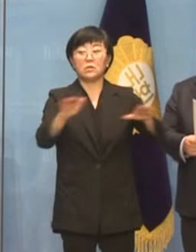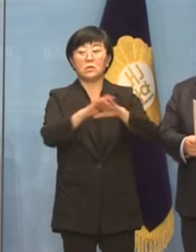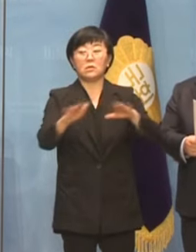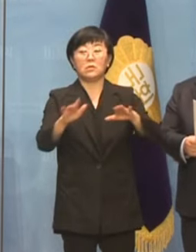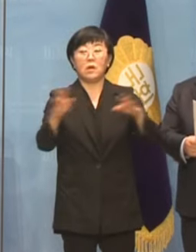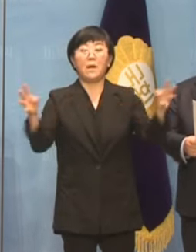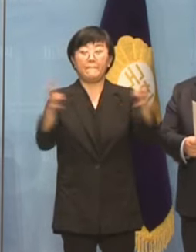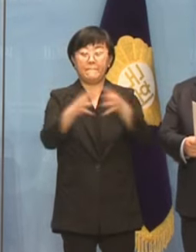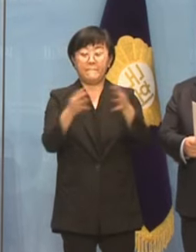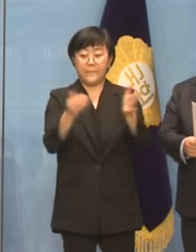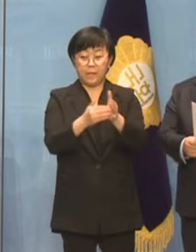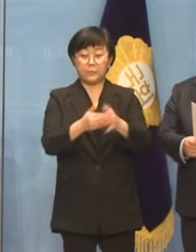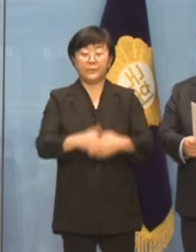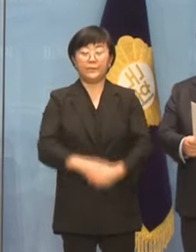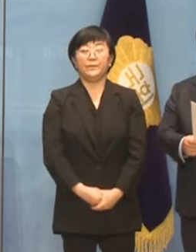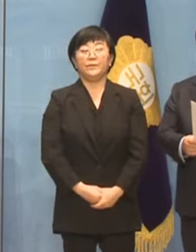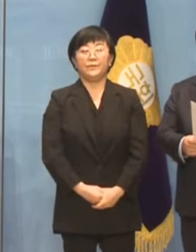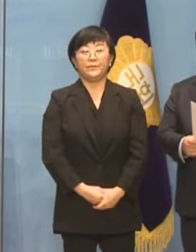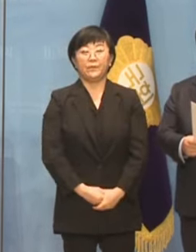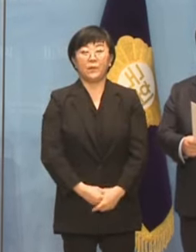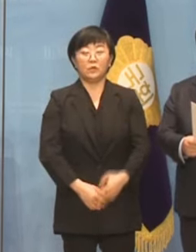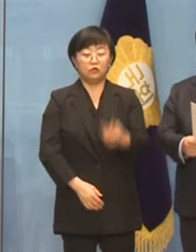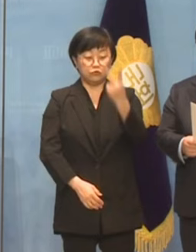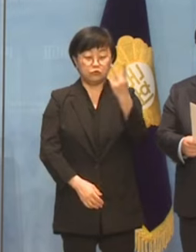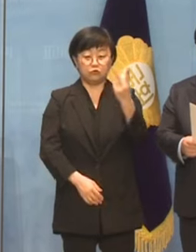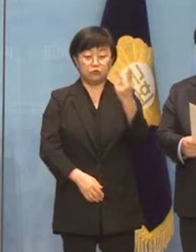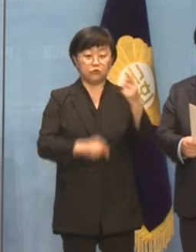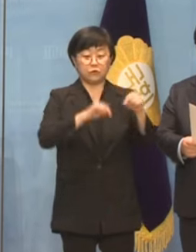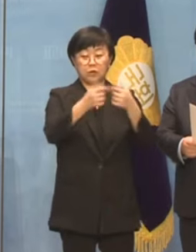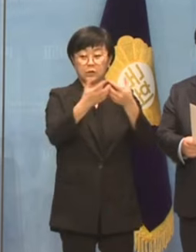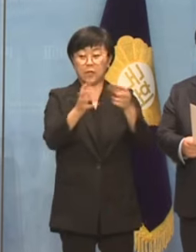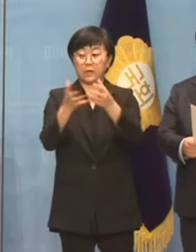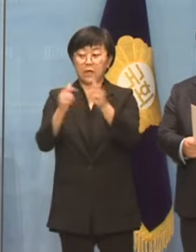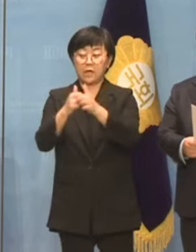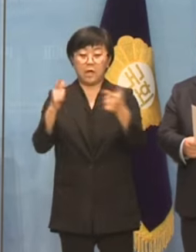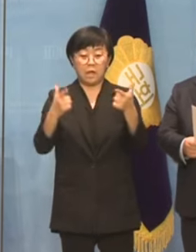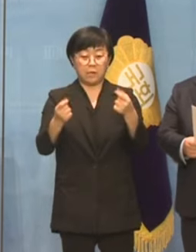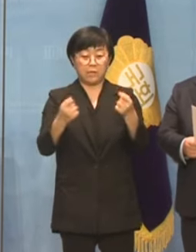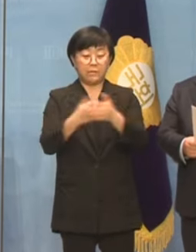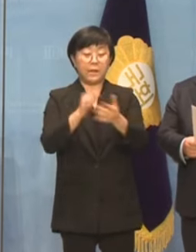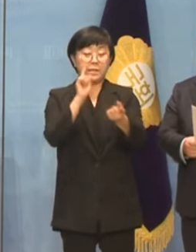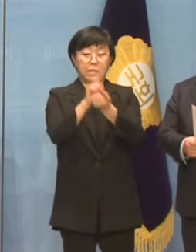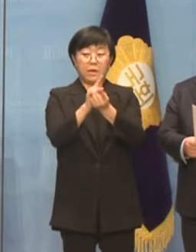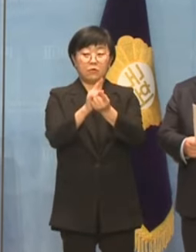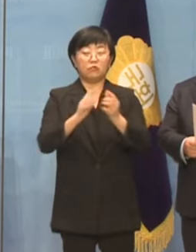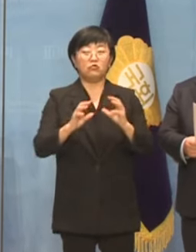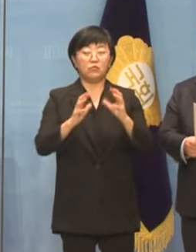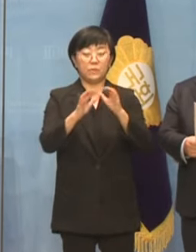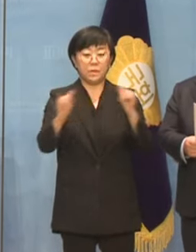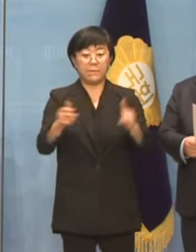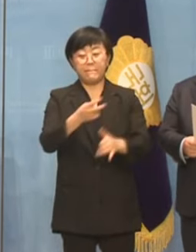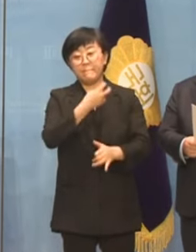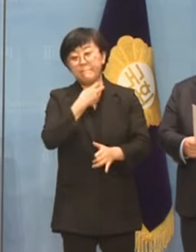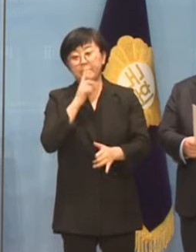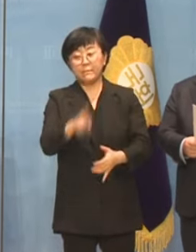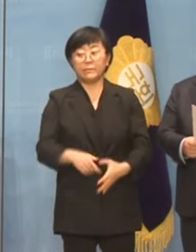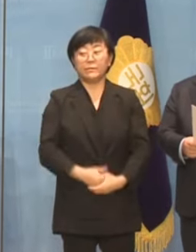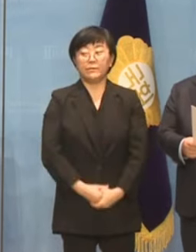처리하겠다고 합의했습니다. 두 정당의 동상이몽이 만나 국민을